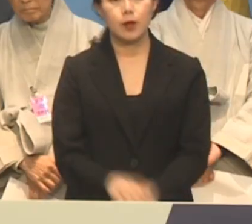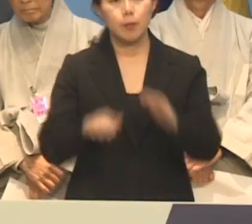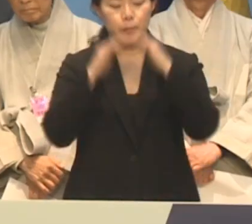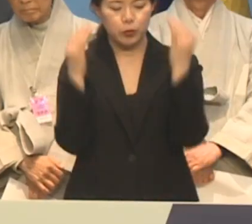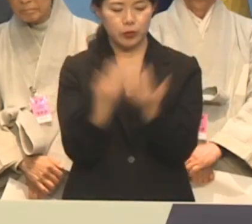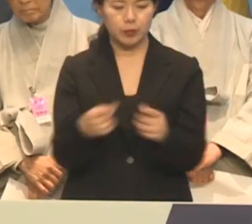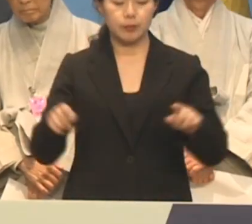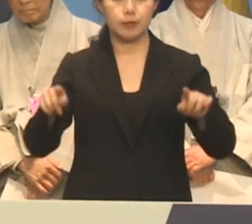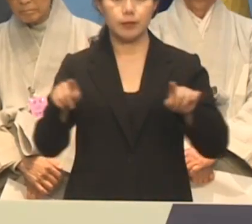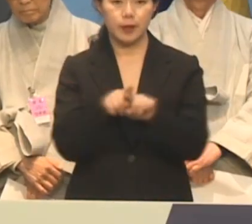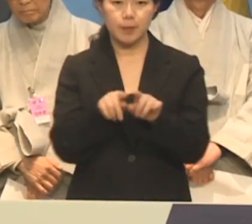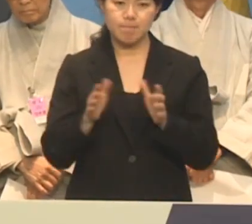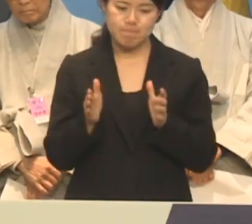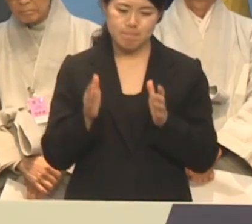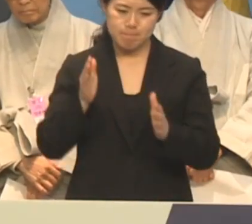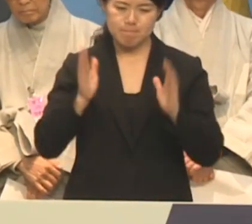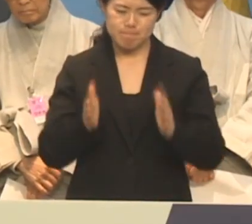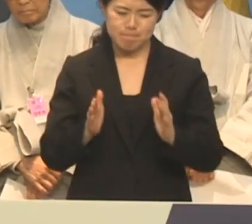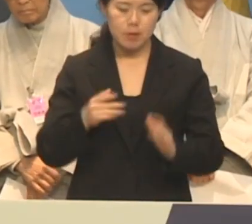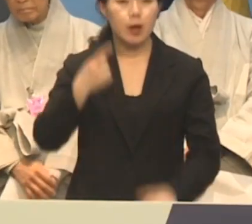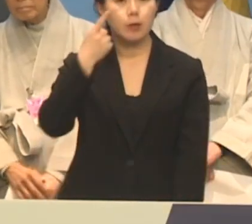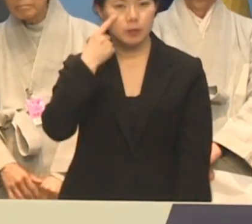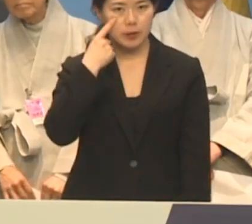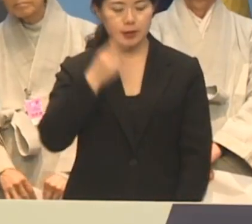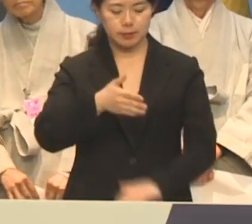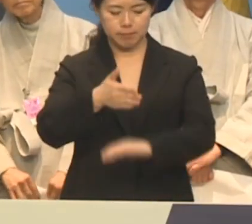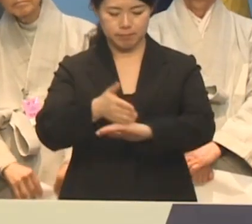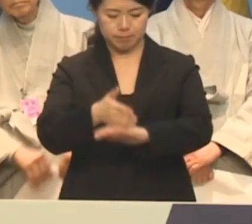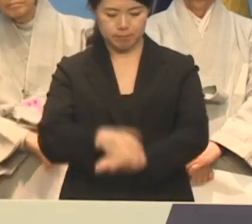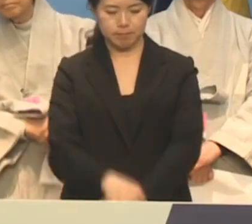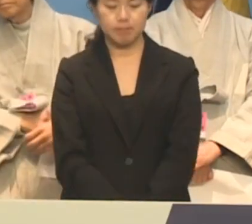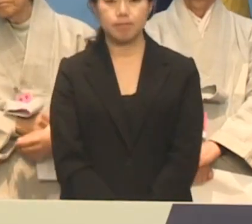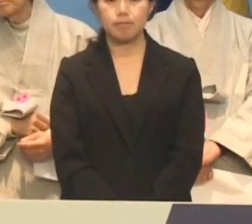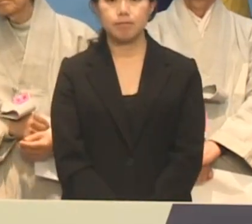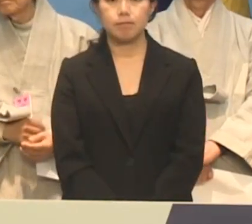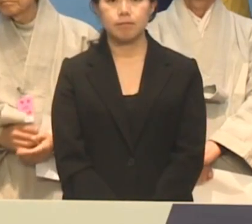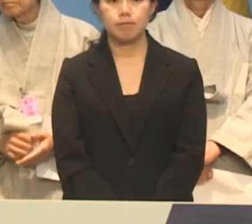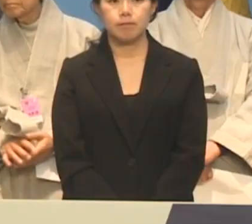함께 정진하십시다. 고맙습니다.